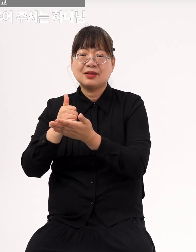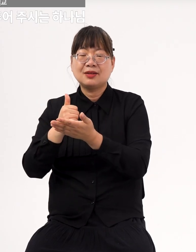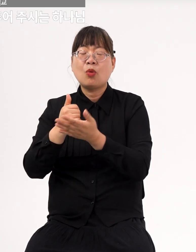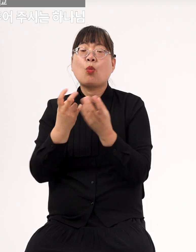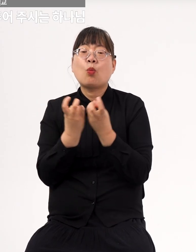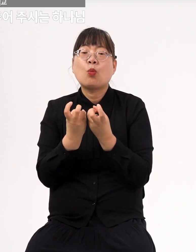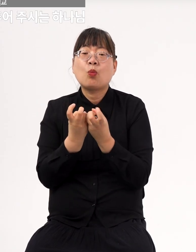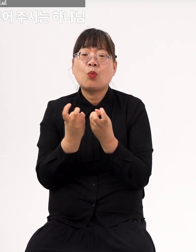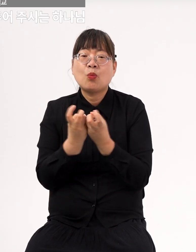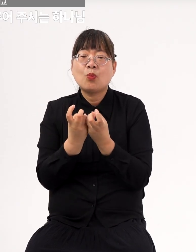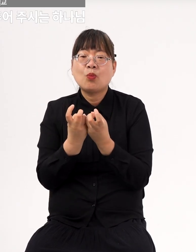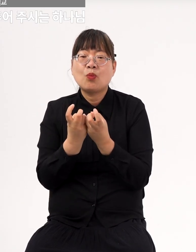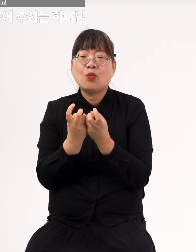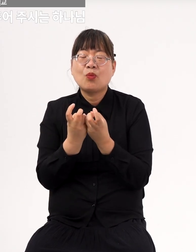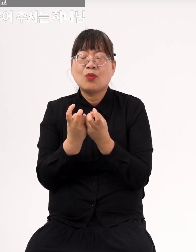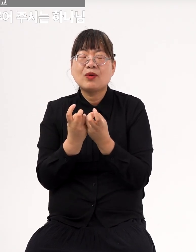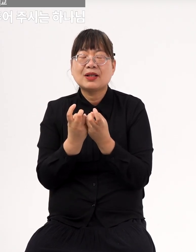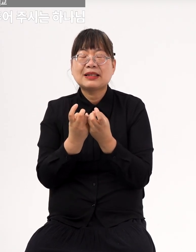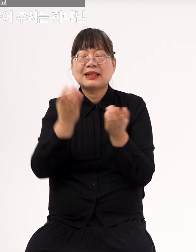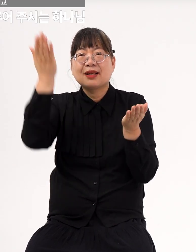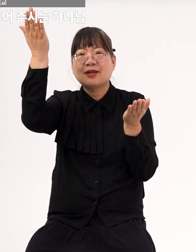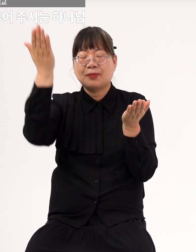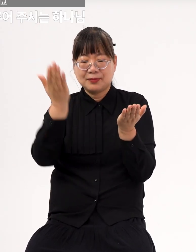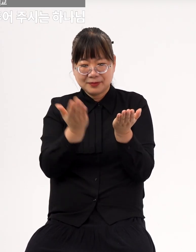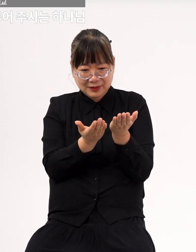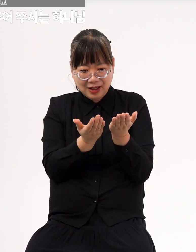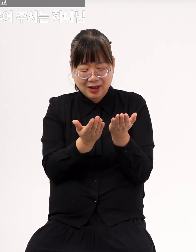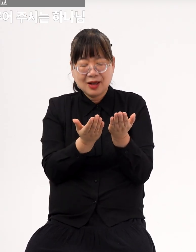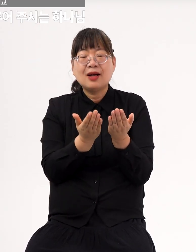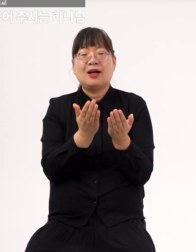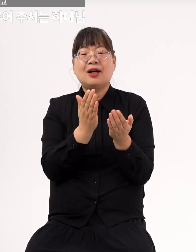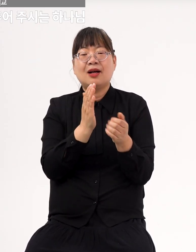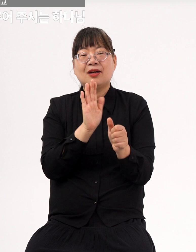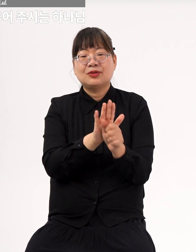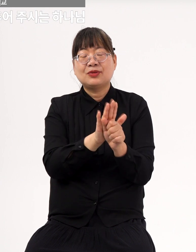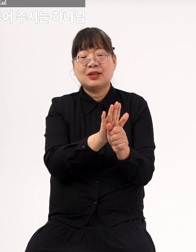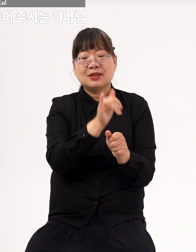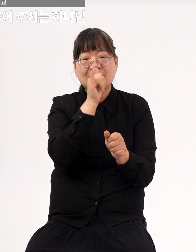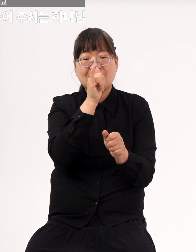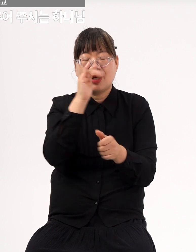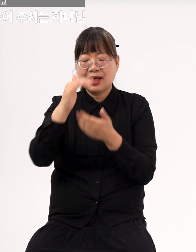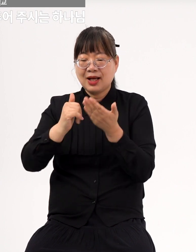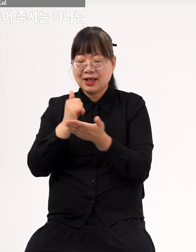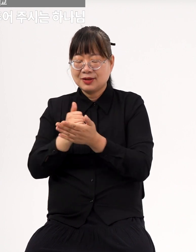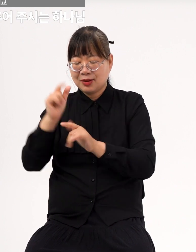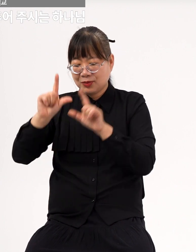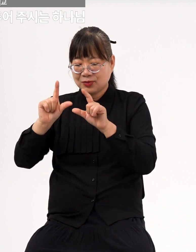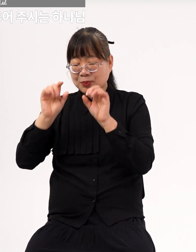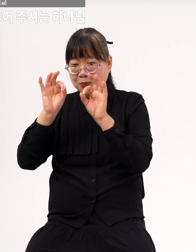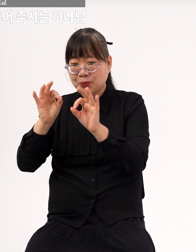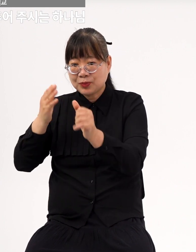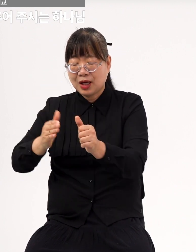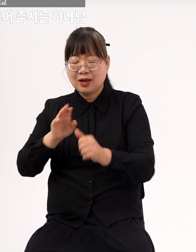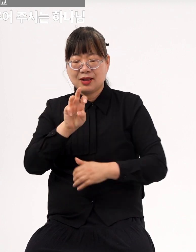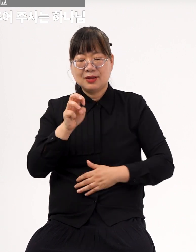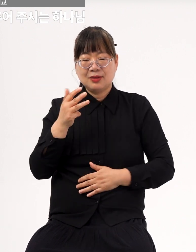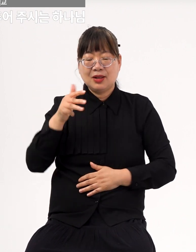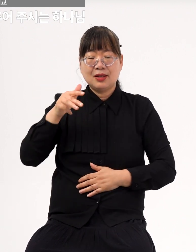어떻게 하세요? 맞추어 주시는 거예요. 그래서 하나님이 어떻게 하셨는가 보십시다.